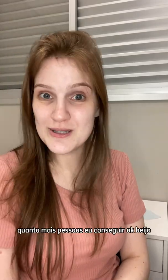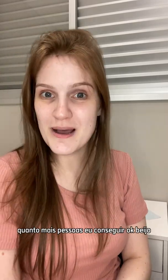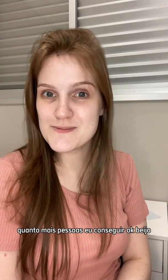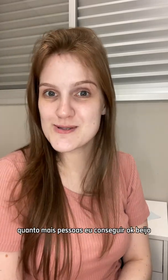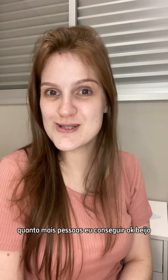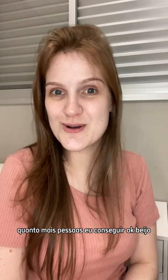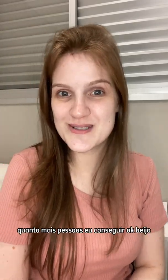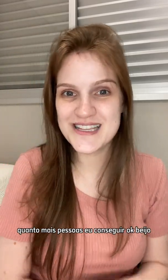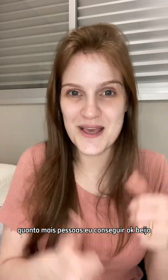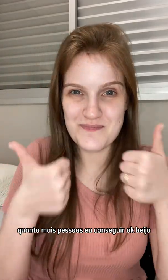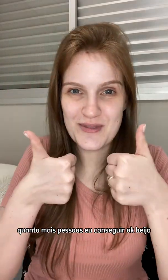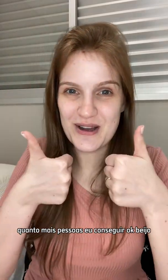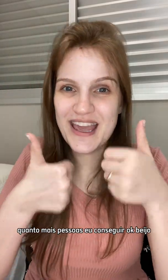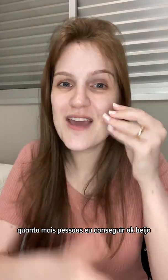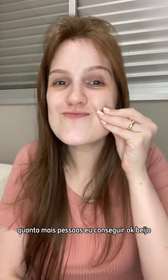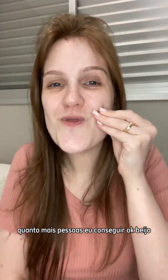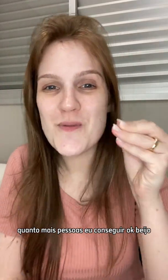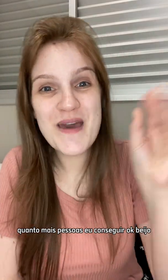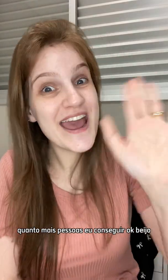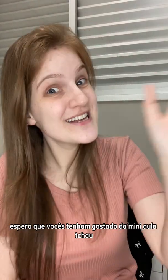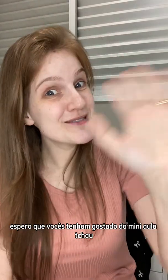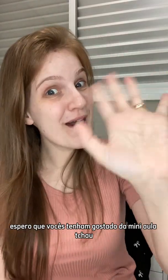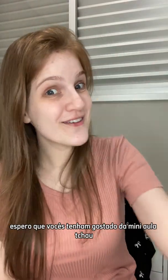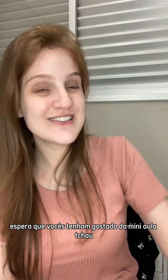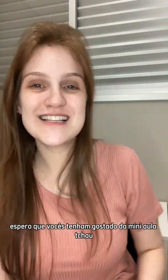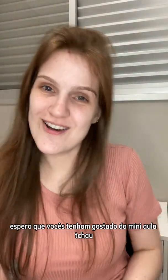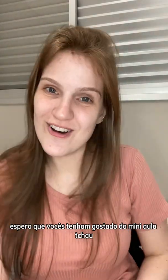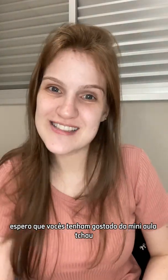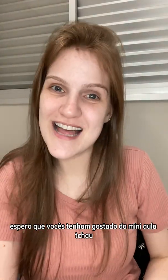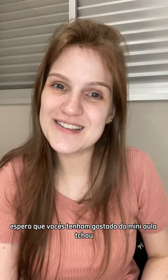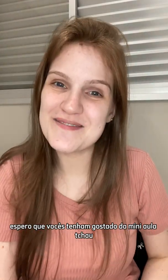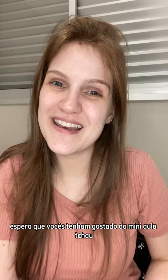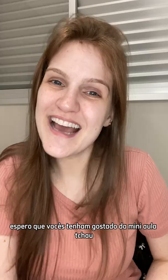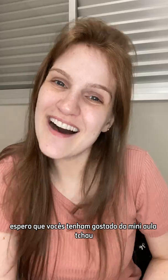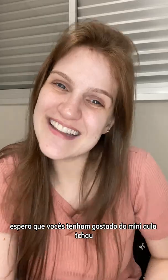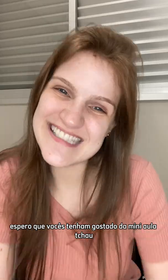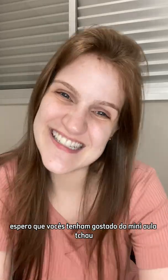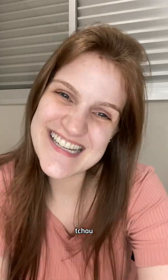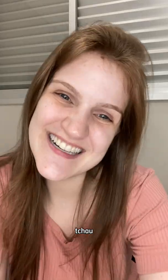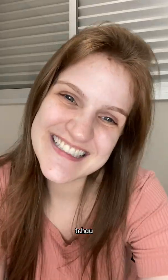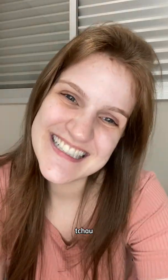pessoas eu conseguir, ok? Beijo, espero que vocês tenham gostado da mini aula. Tchau, tchau!